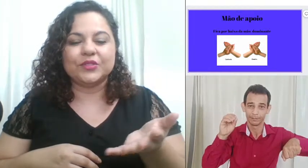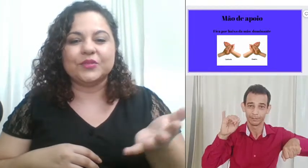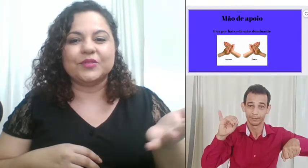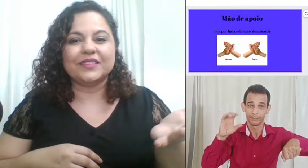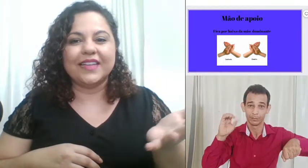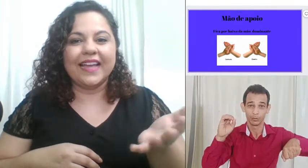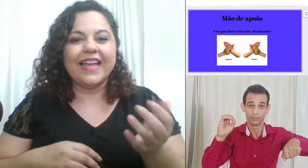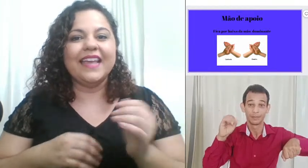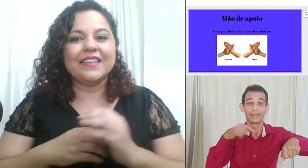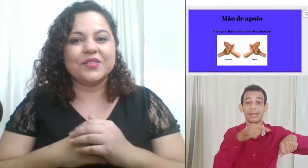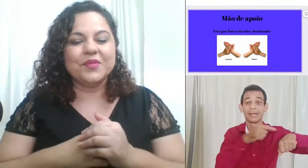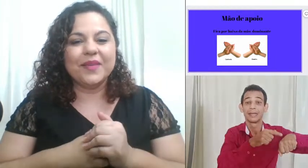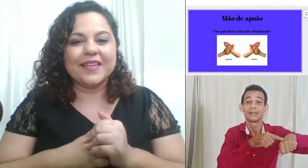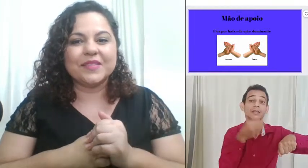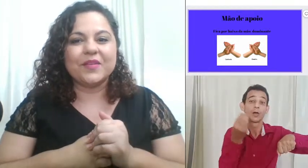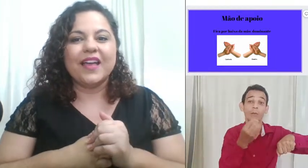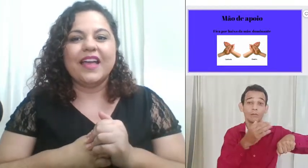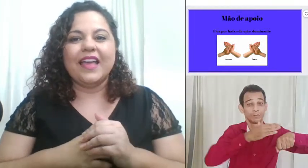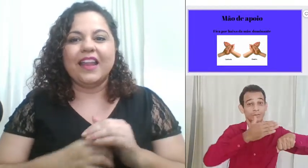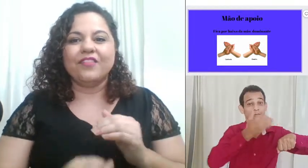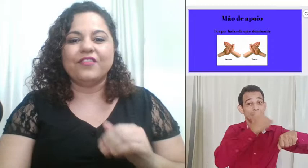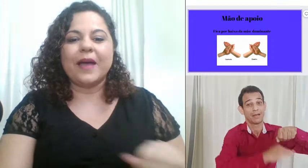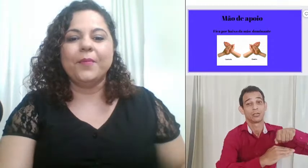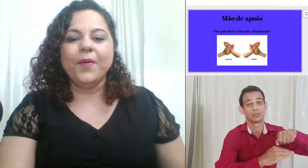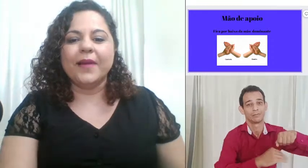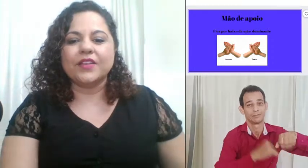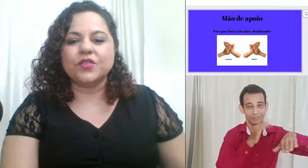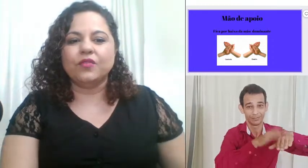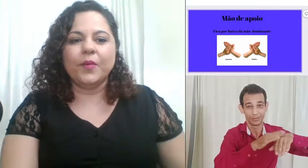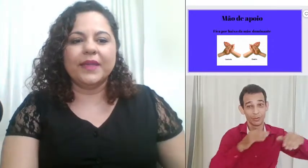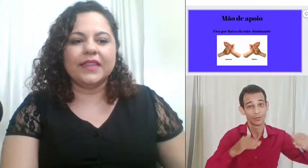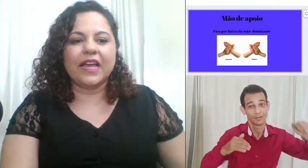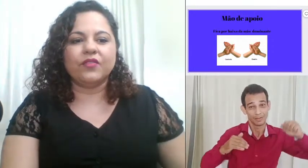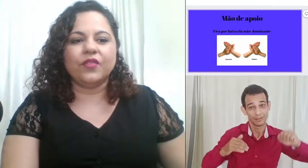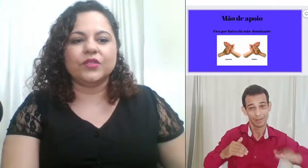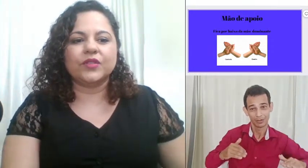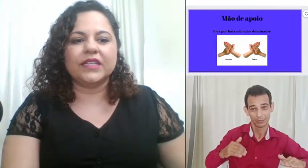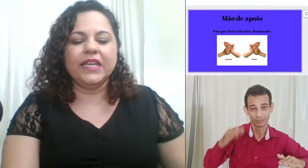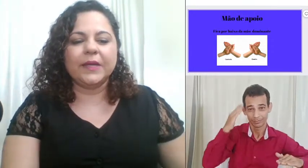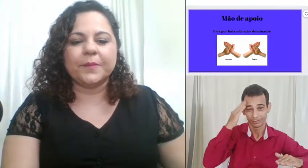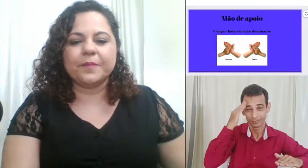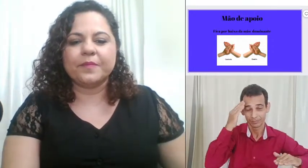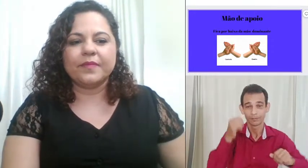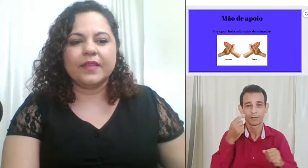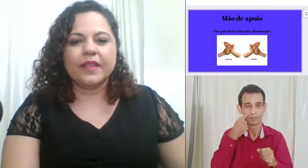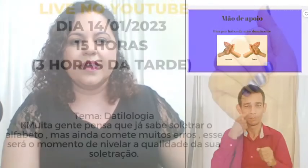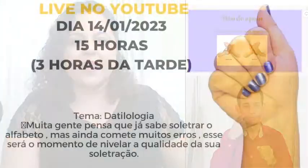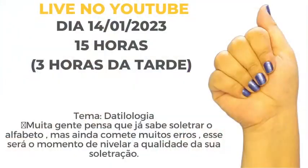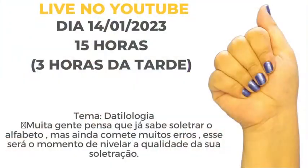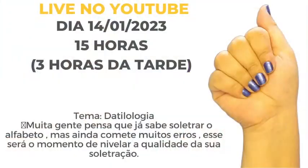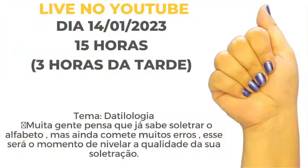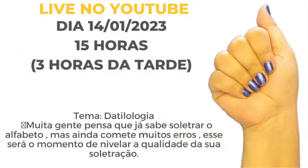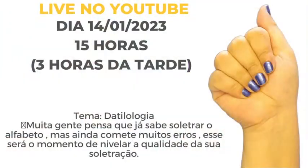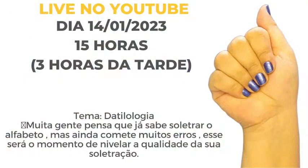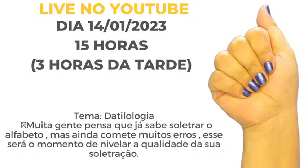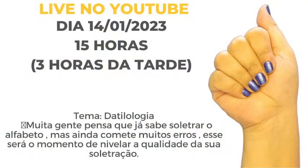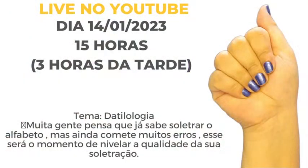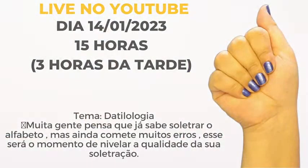é isso mesmo ela vai ficar por baixo eu vou aumentar a foto aqui para vocês poderem ver